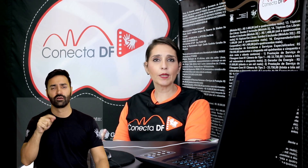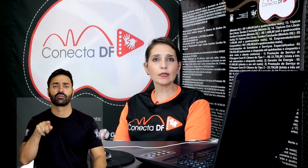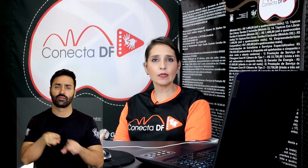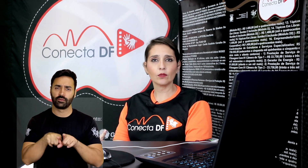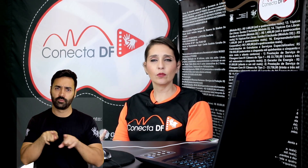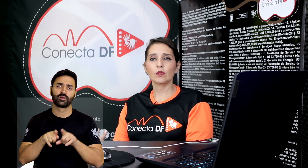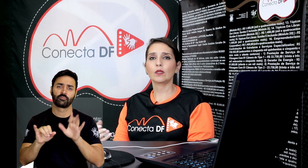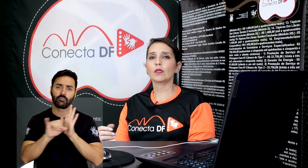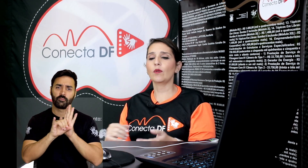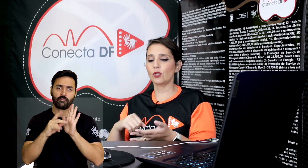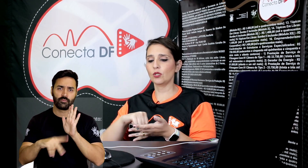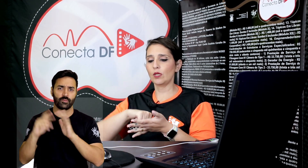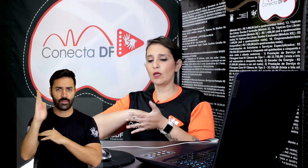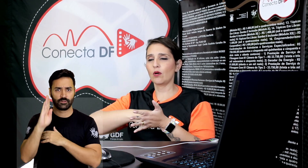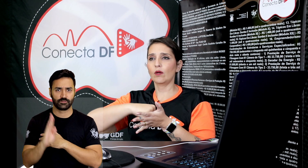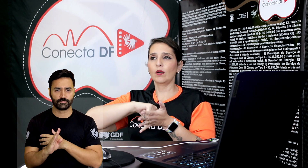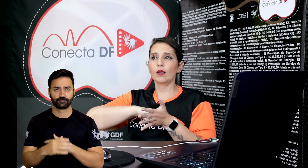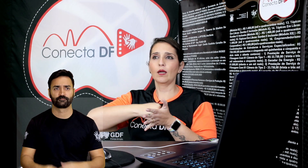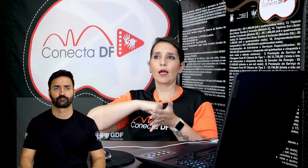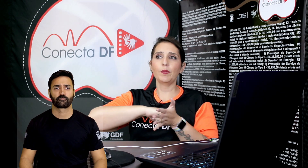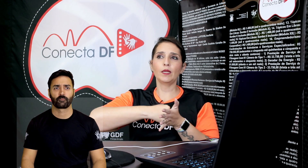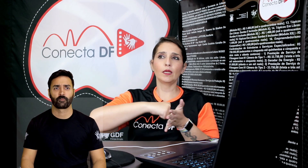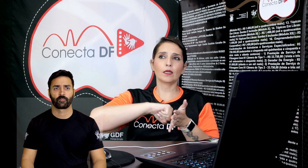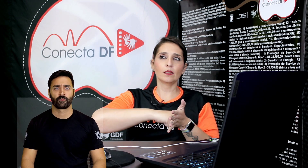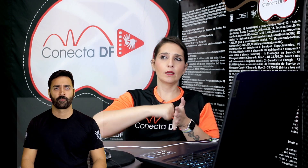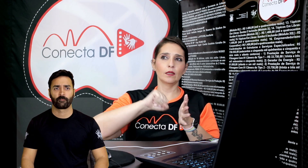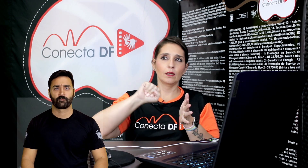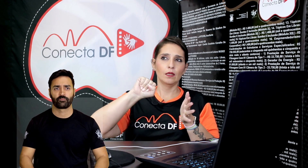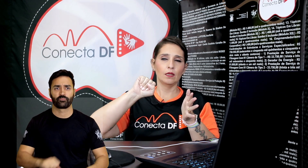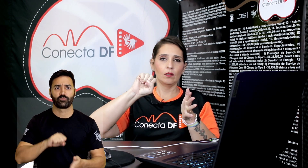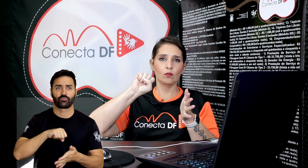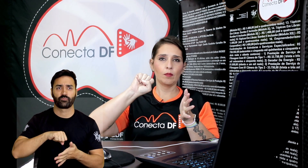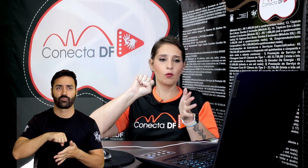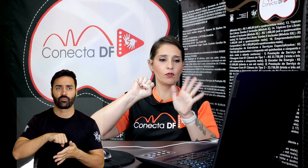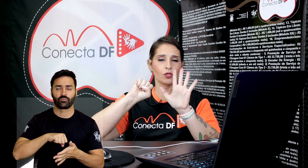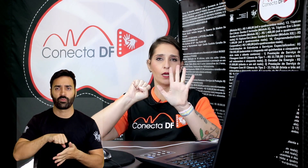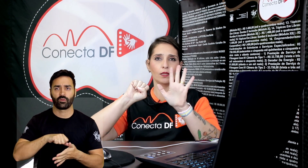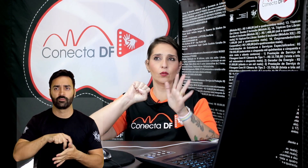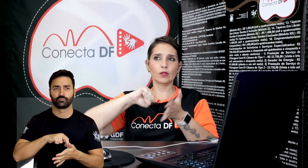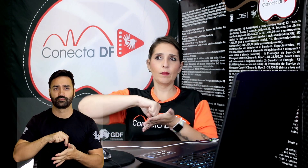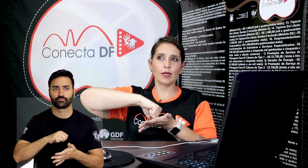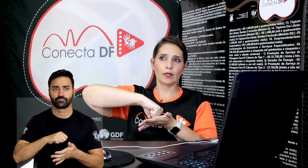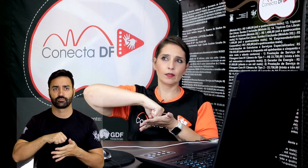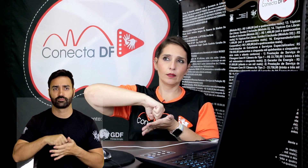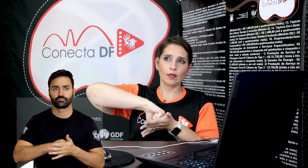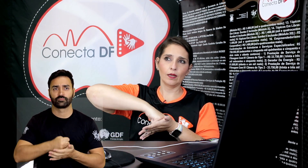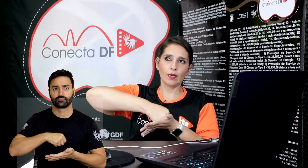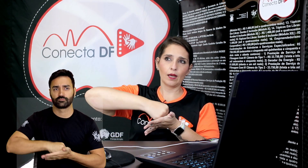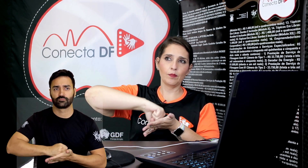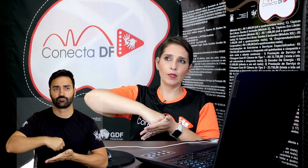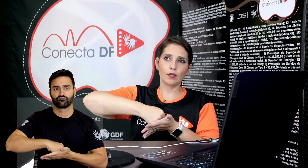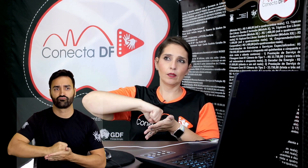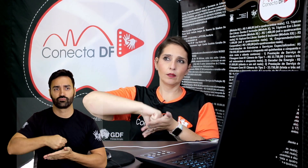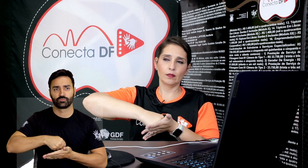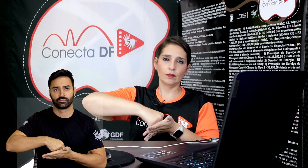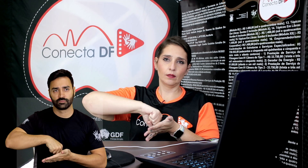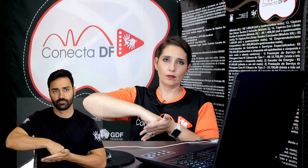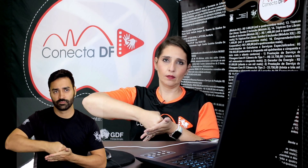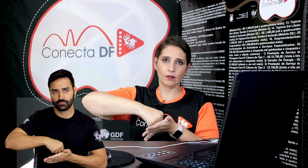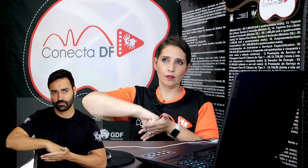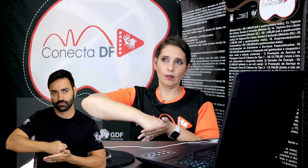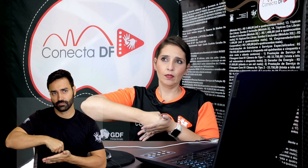consumida no Brasil. Então, a gente tem, ó, caipirinha. Uma mão fechada, a outra aberta. Caipirinha.